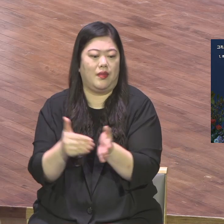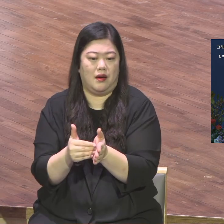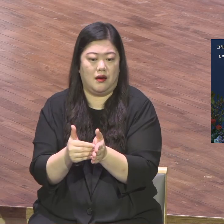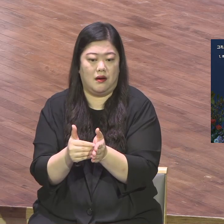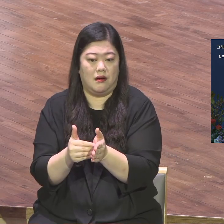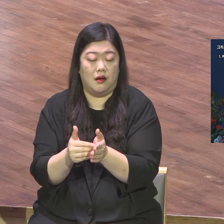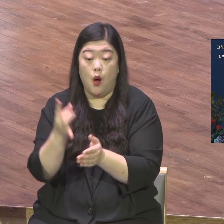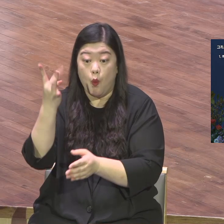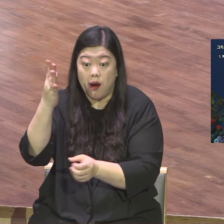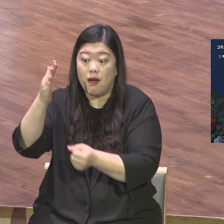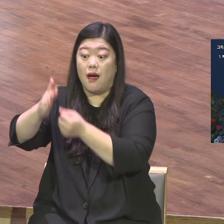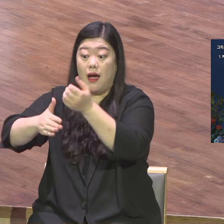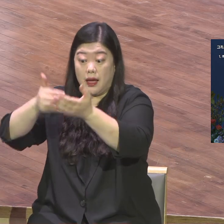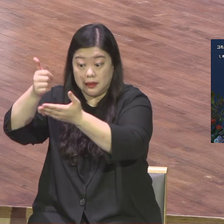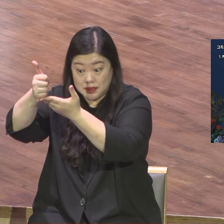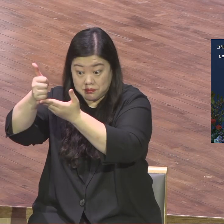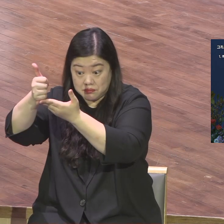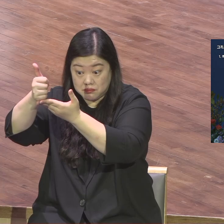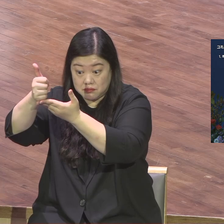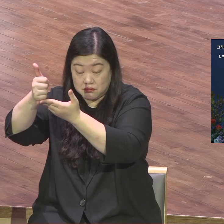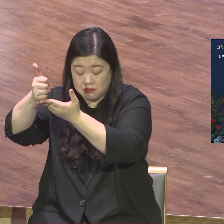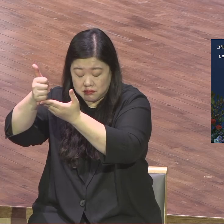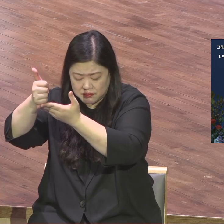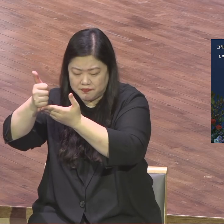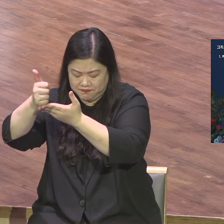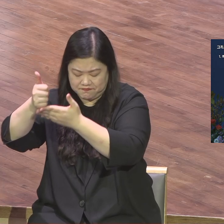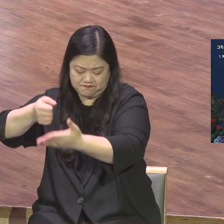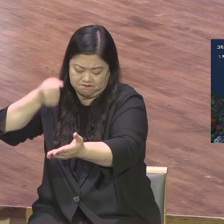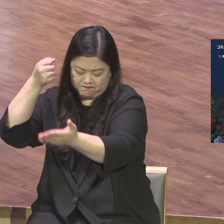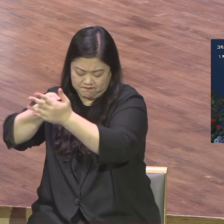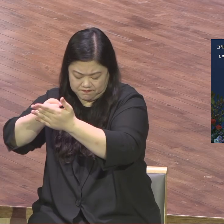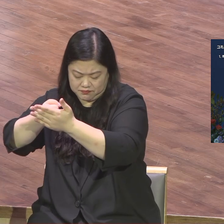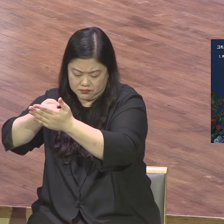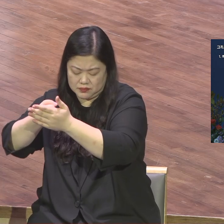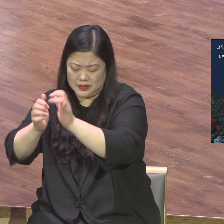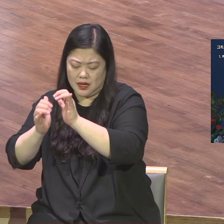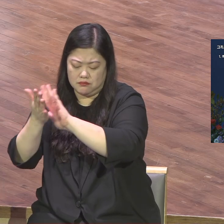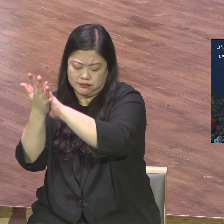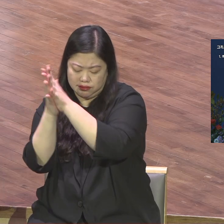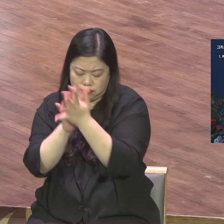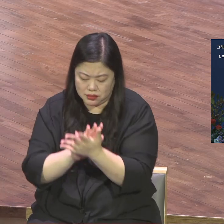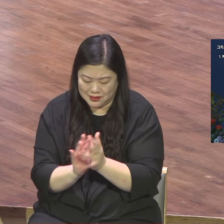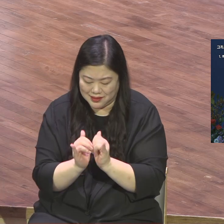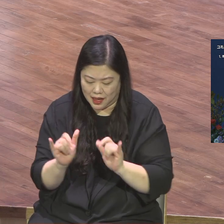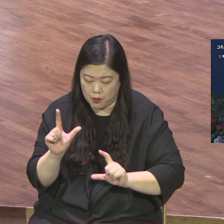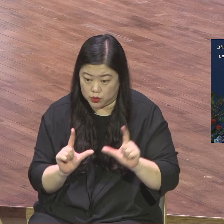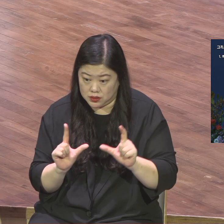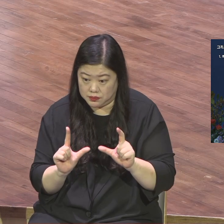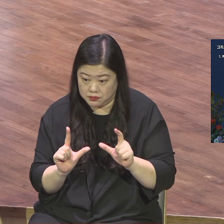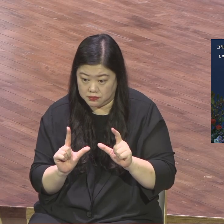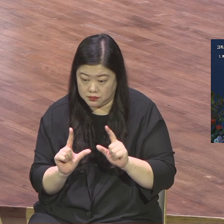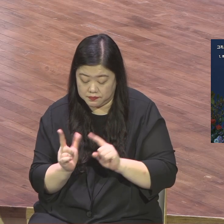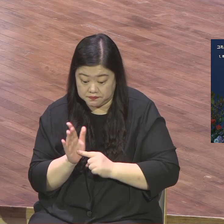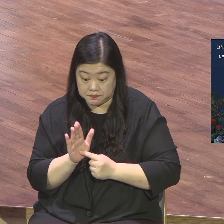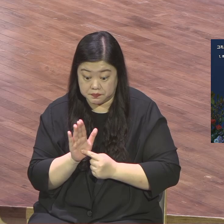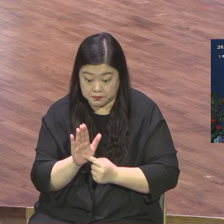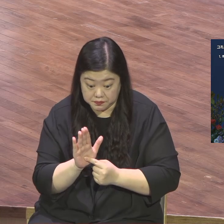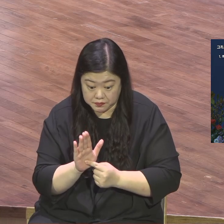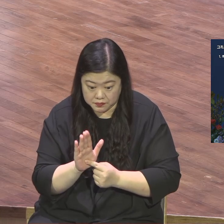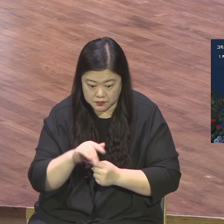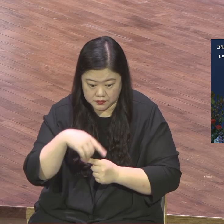죽으시고 부활하심으로 이 구원하시는 이 서정을 통해서 하나님이 이루어 가셨다, 하나님의